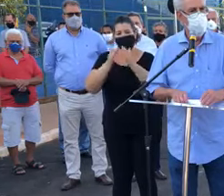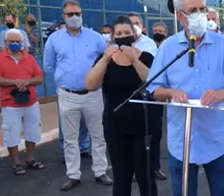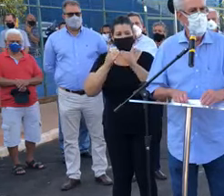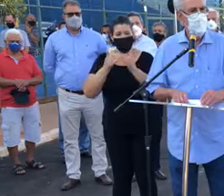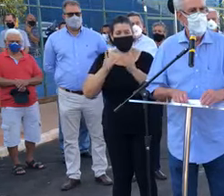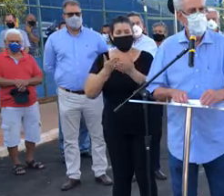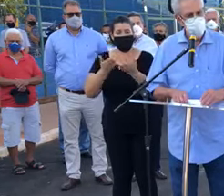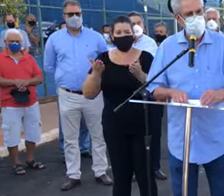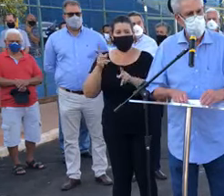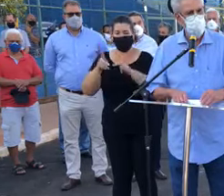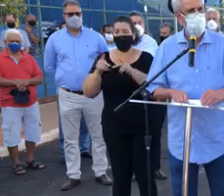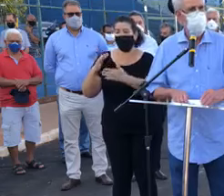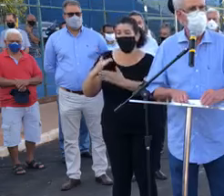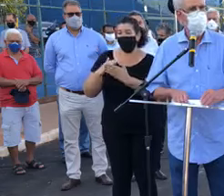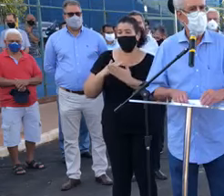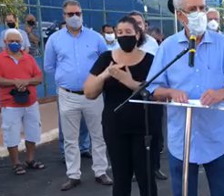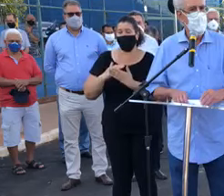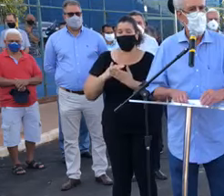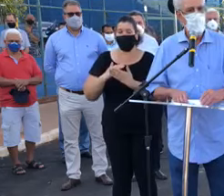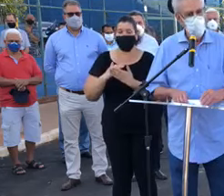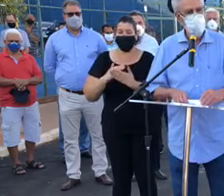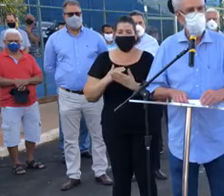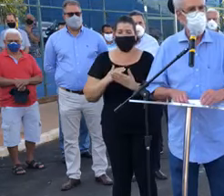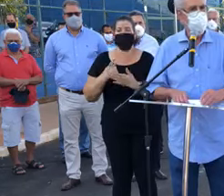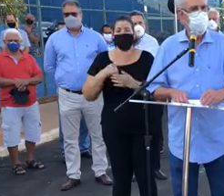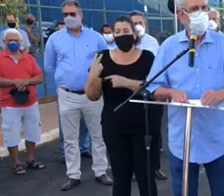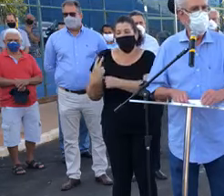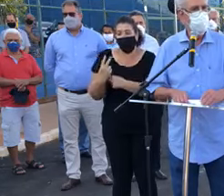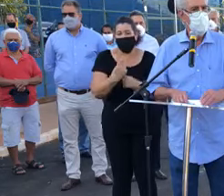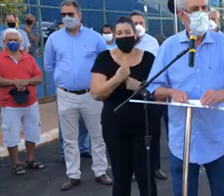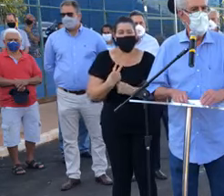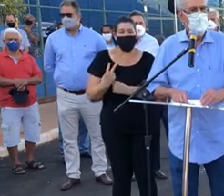povo. Nos ajudem, cuidem-se,